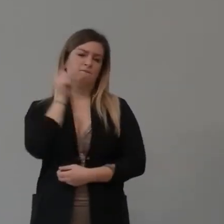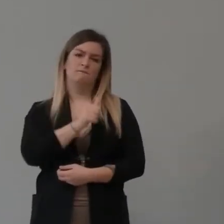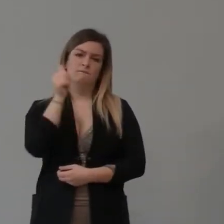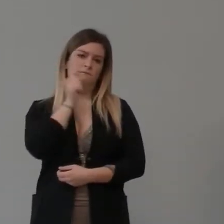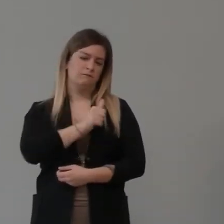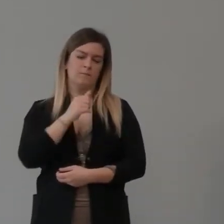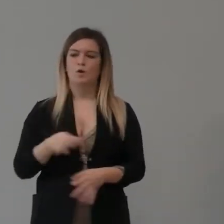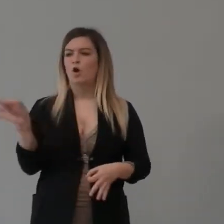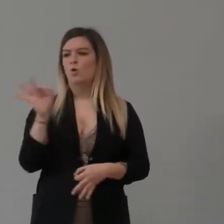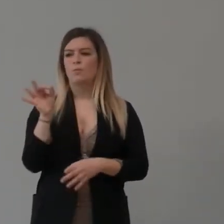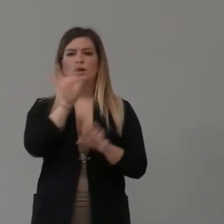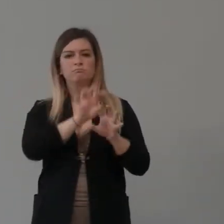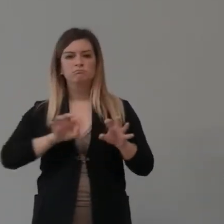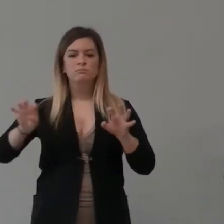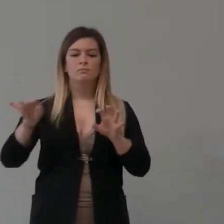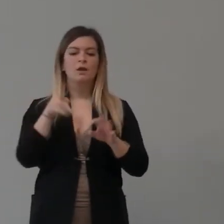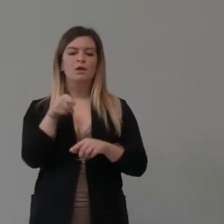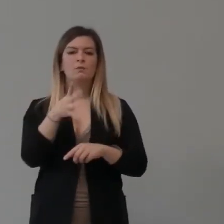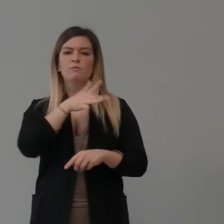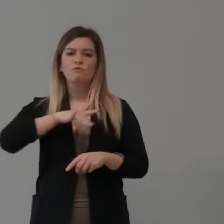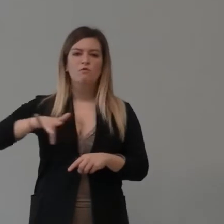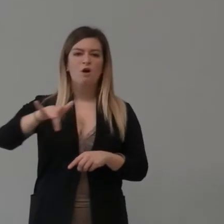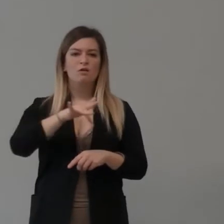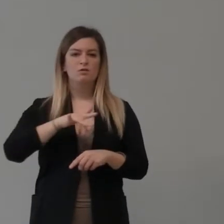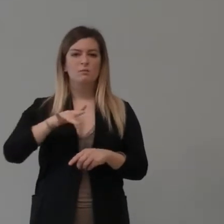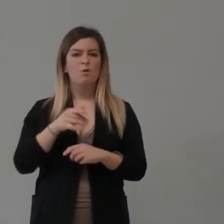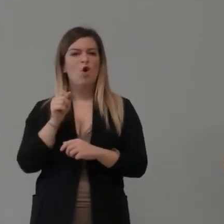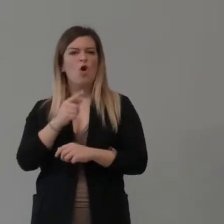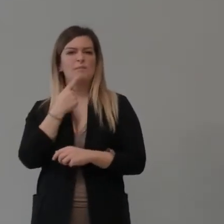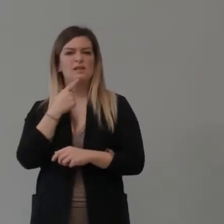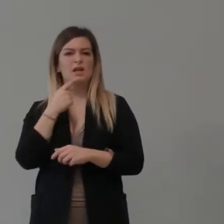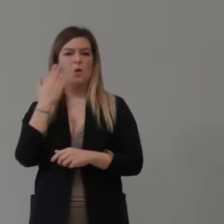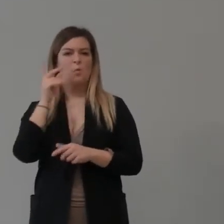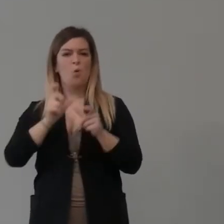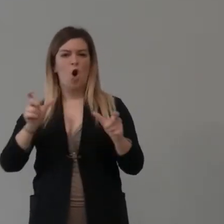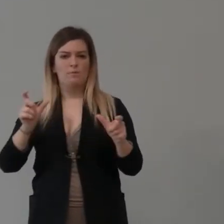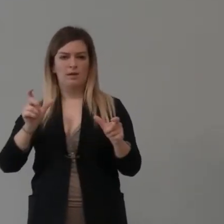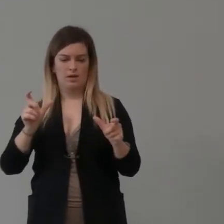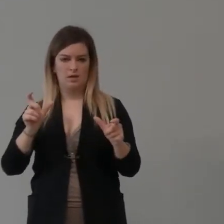vuota per mano di uomini, non dose l'opera essere di Dio. E puoi correre lontano.